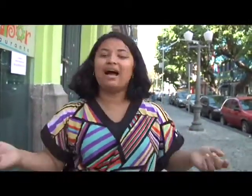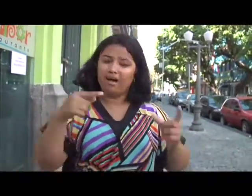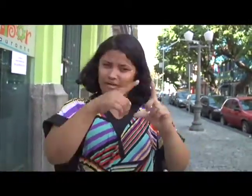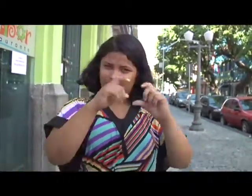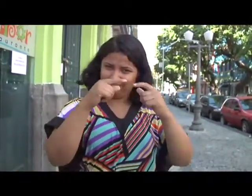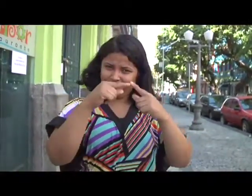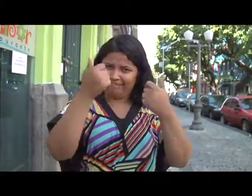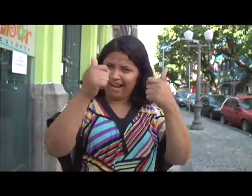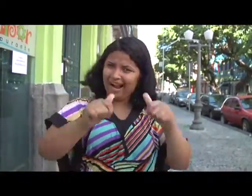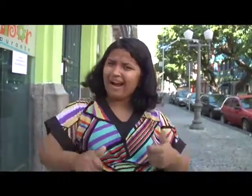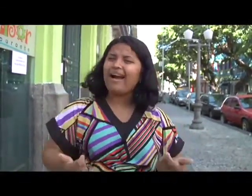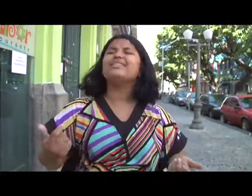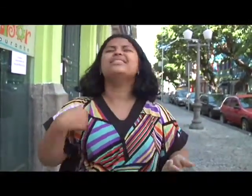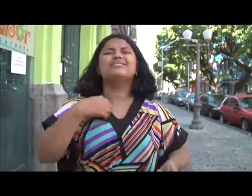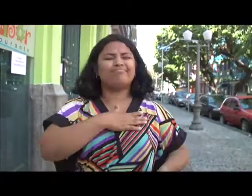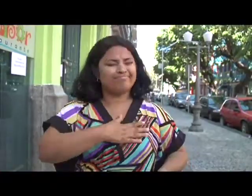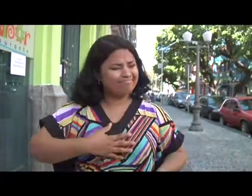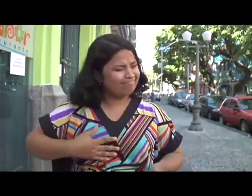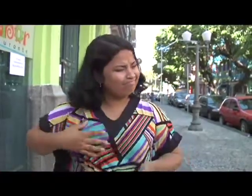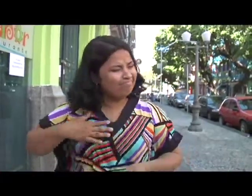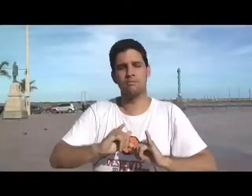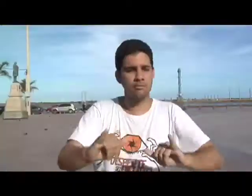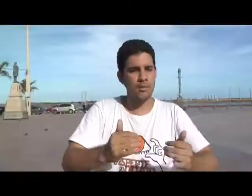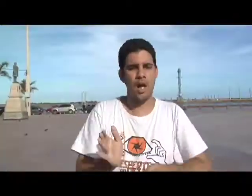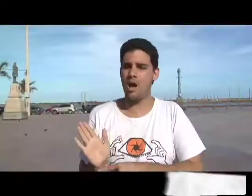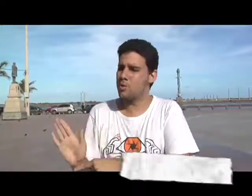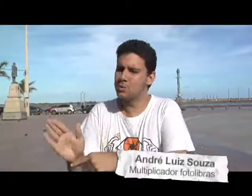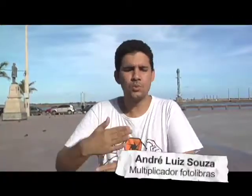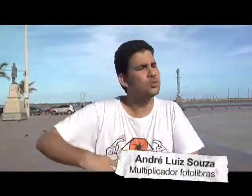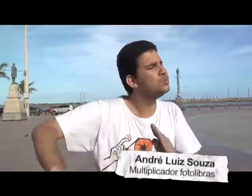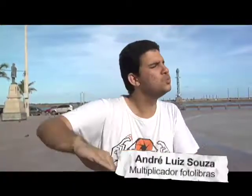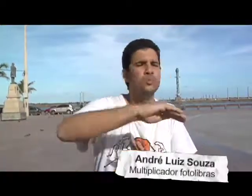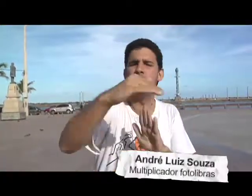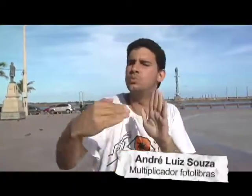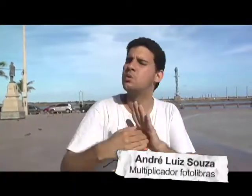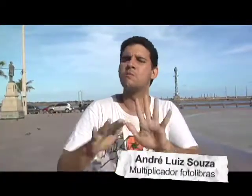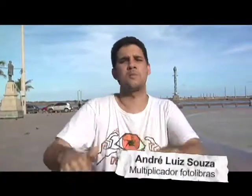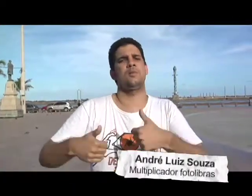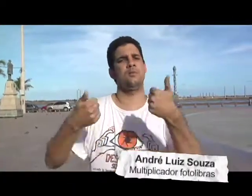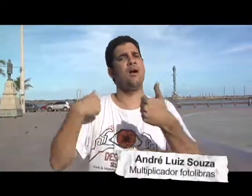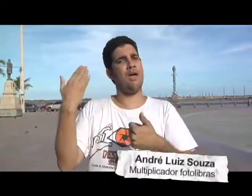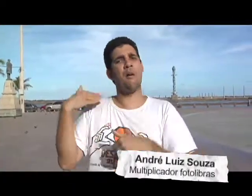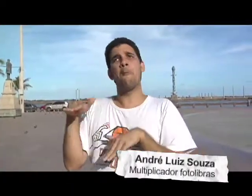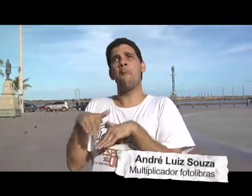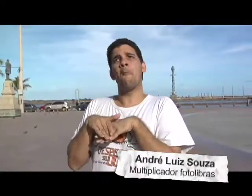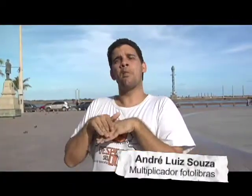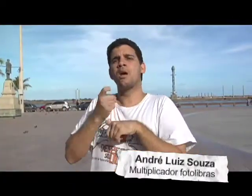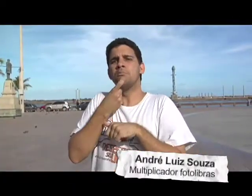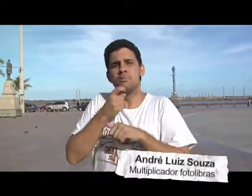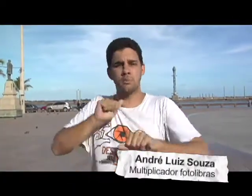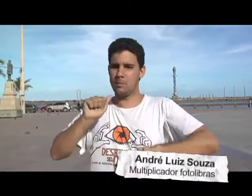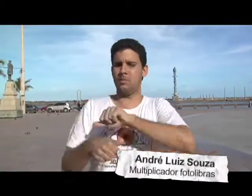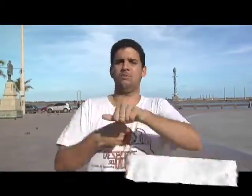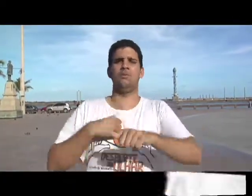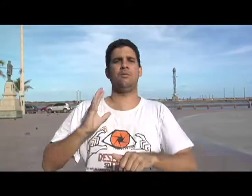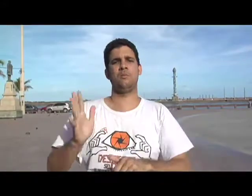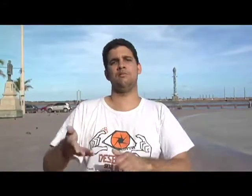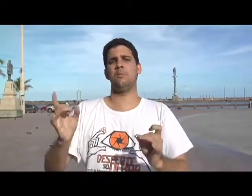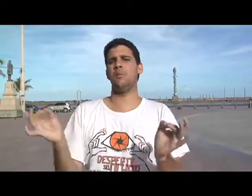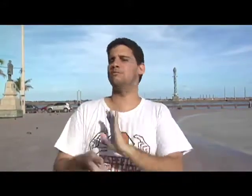conseguido isso. E eu estou muito feliz. Eu tinha muita dificuldade em me relacionar com os demais do grupo do projeto. Mas o projeto me ajudou muito e